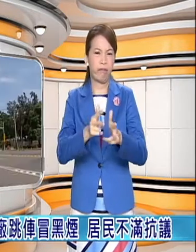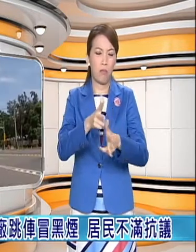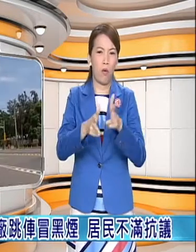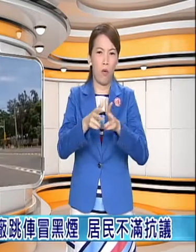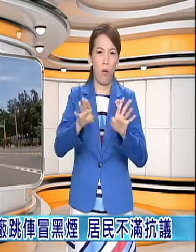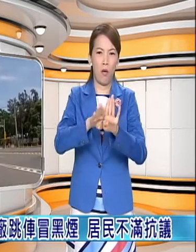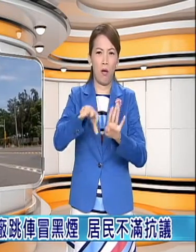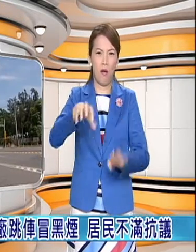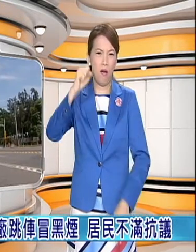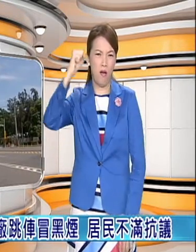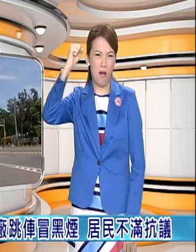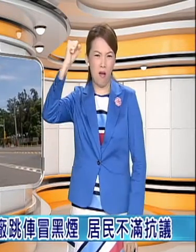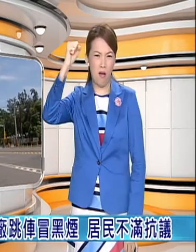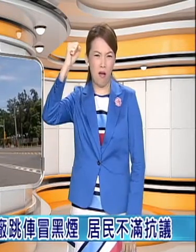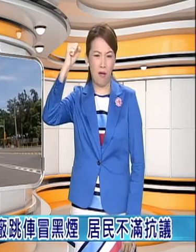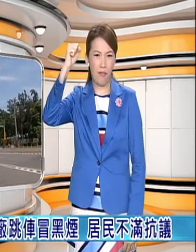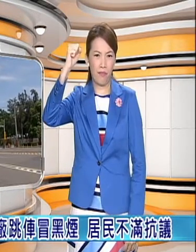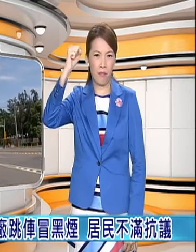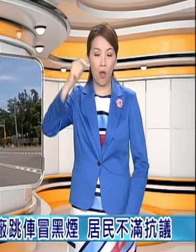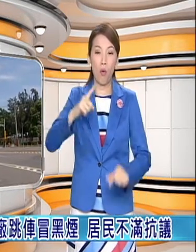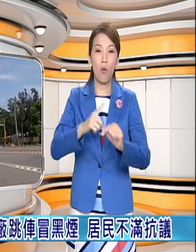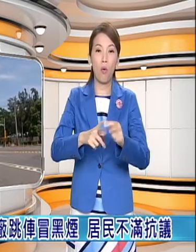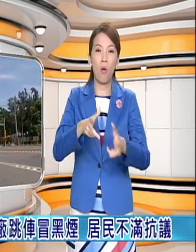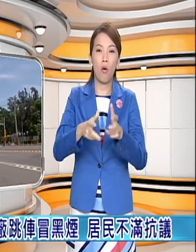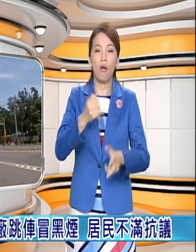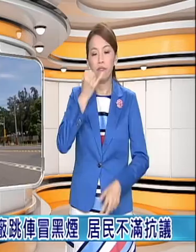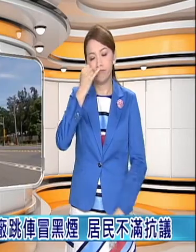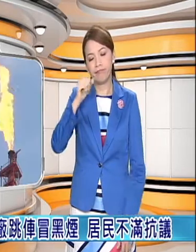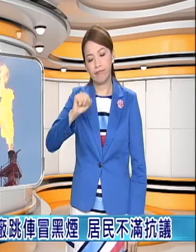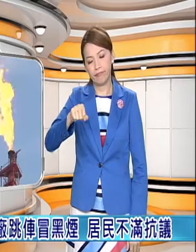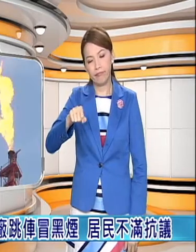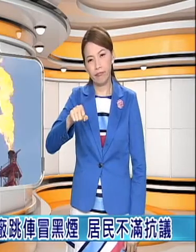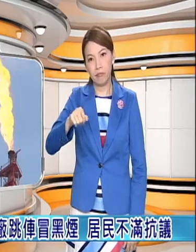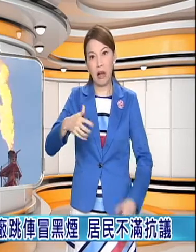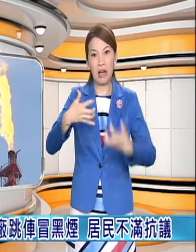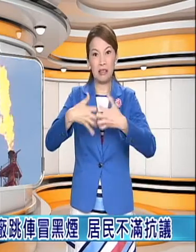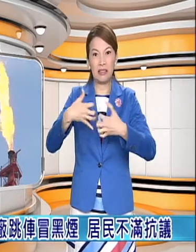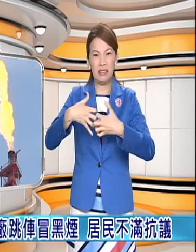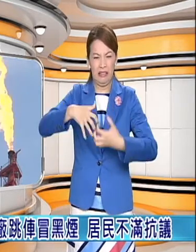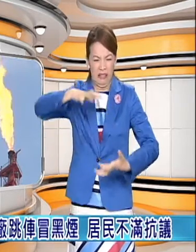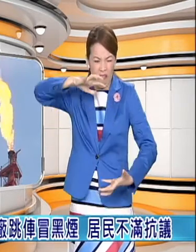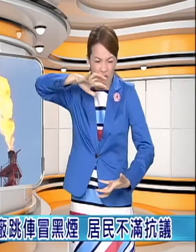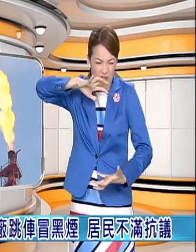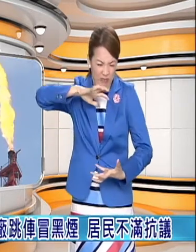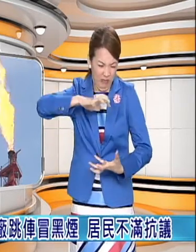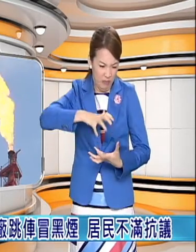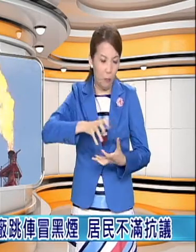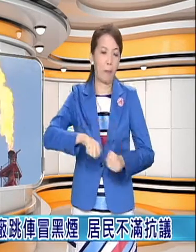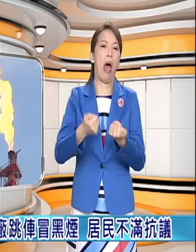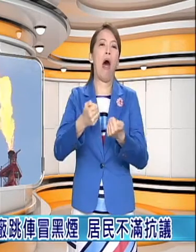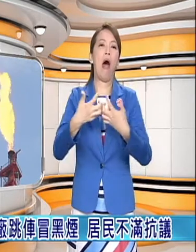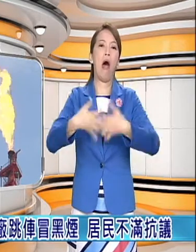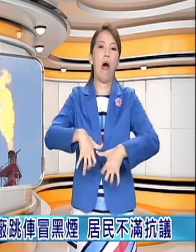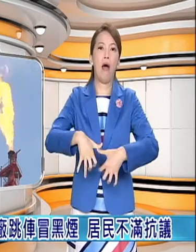中油坦承，是因为压缩机跳车，必须要用燃烧塔烧掉半成